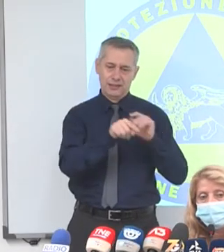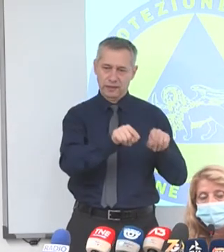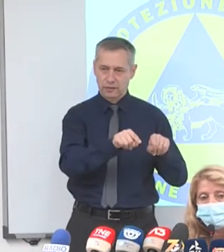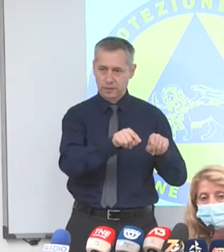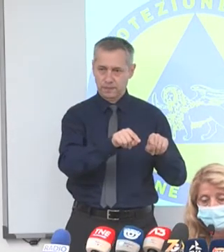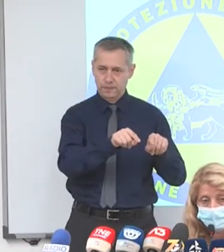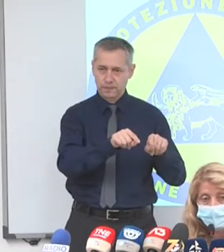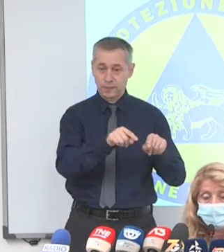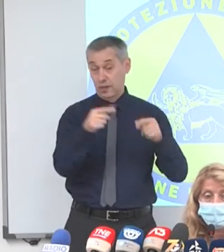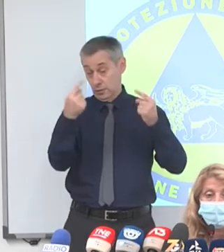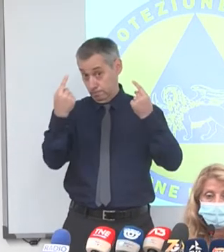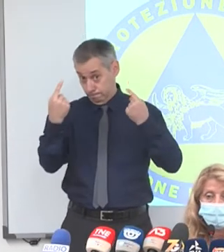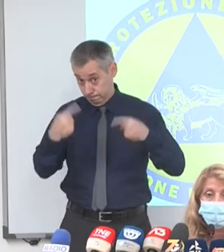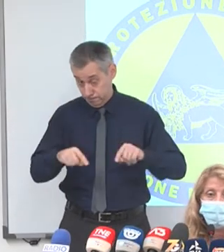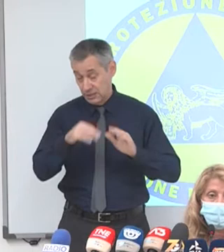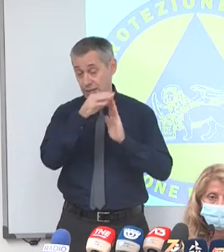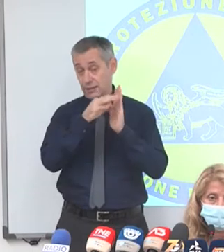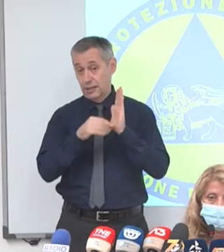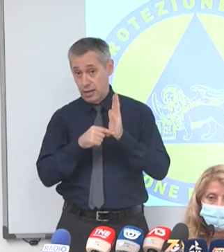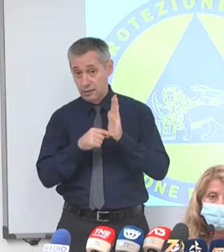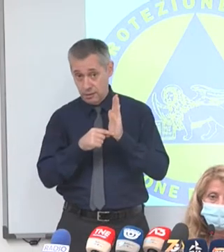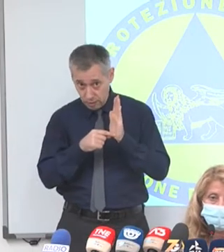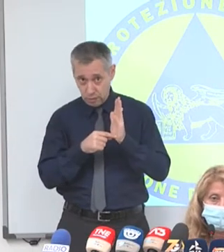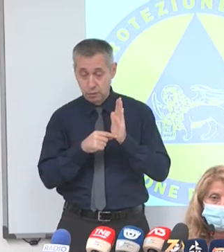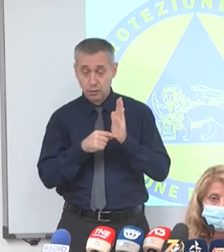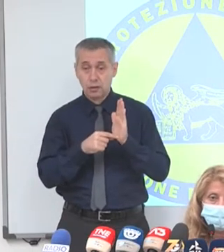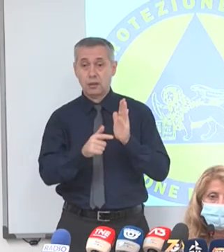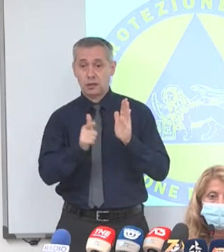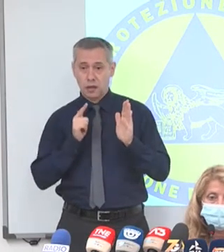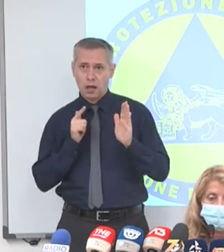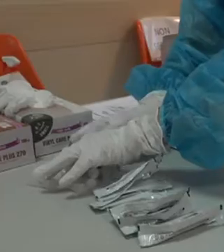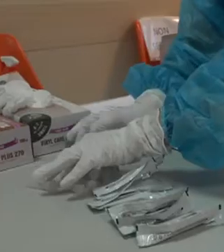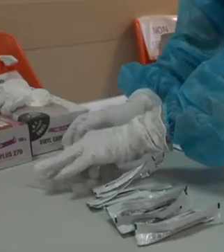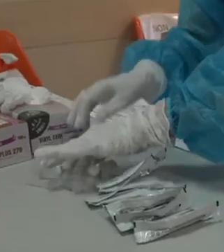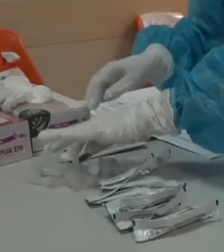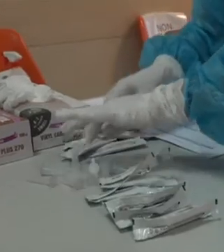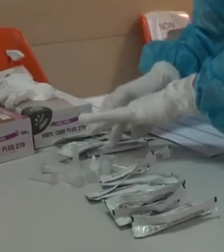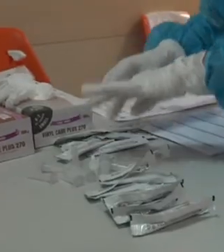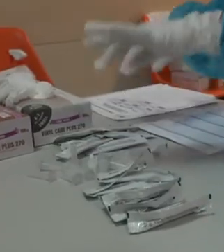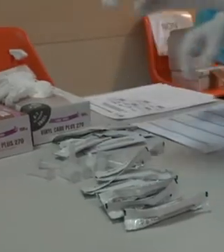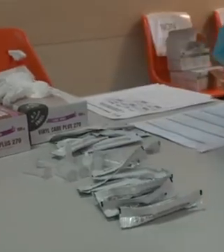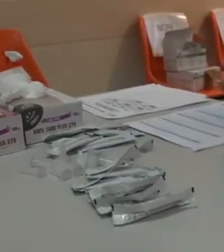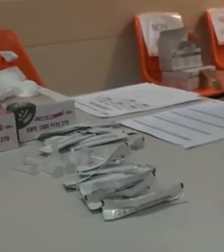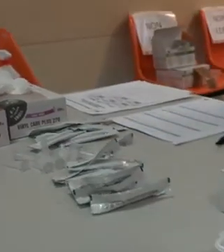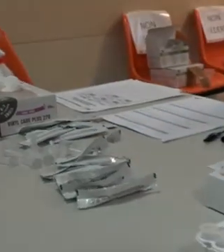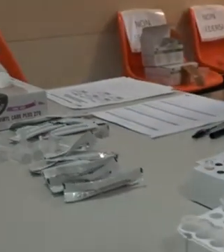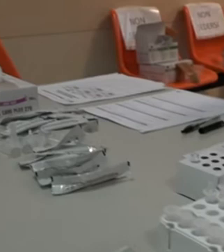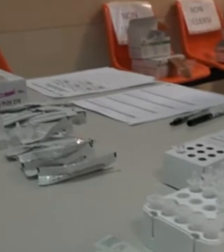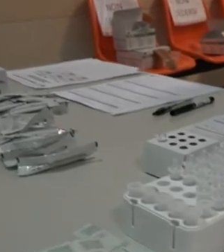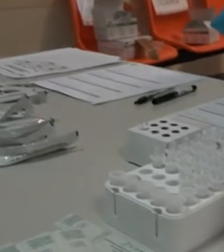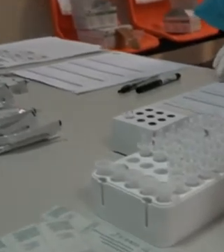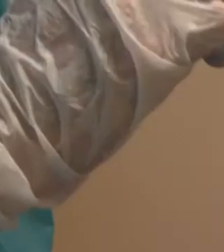chiaramente questi dati ci collocano ancora in zona bianca la malattia stando al monitoraggio settimanale